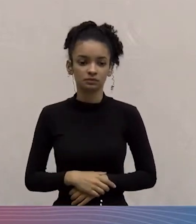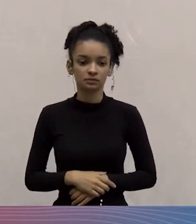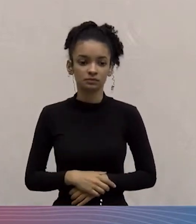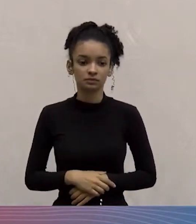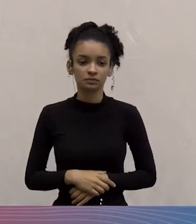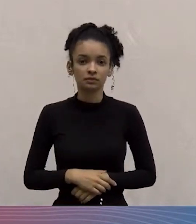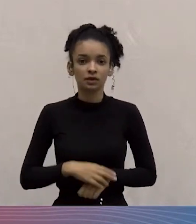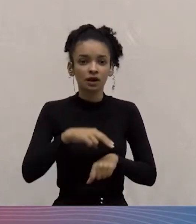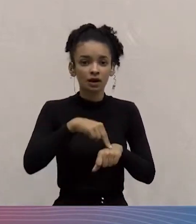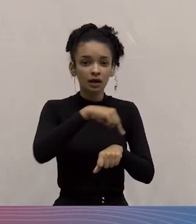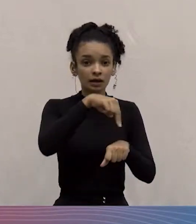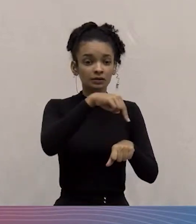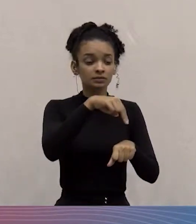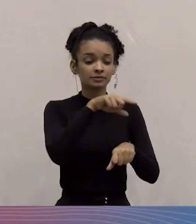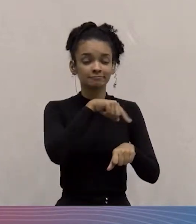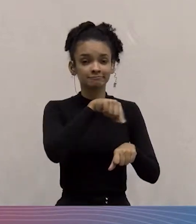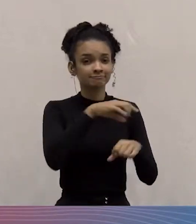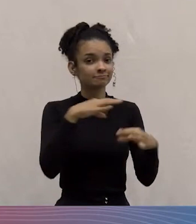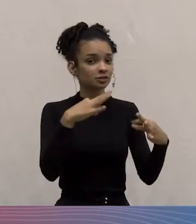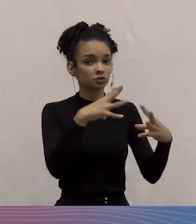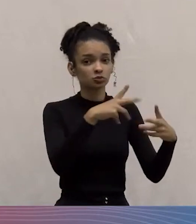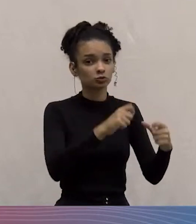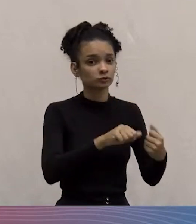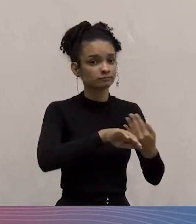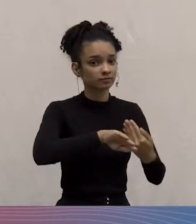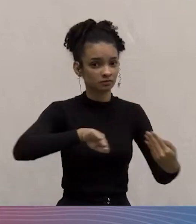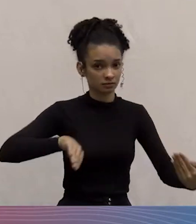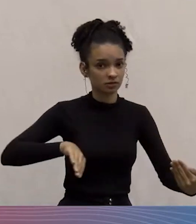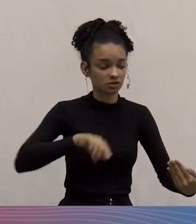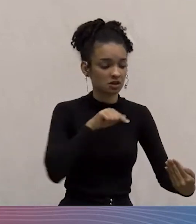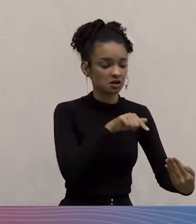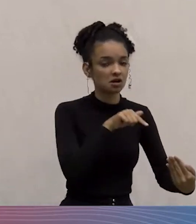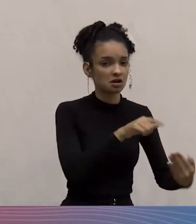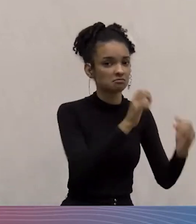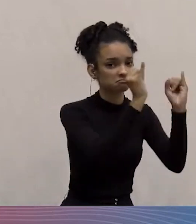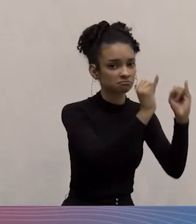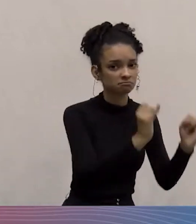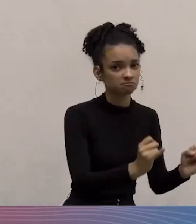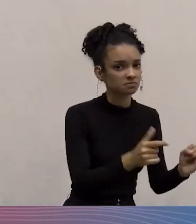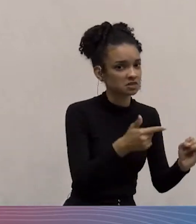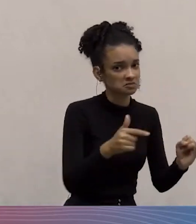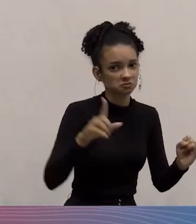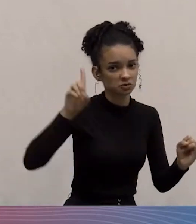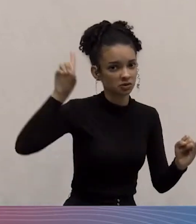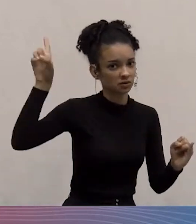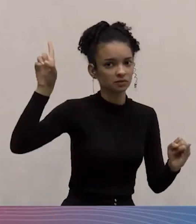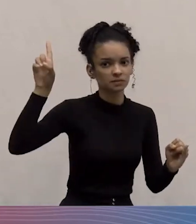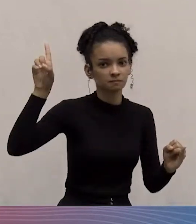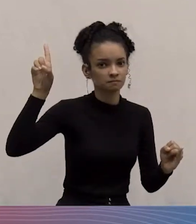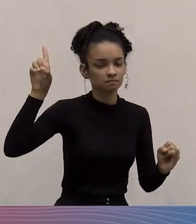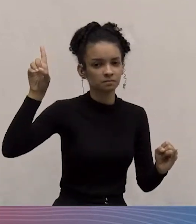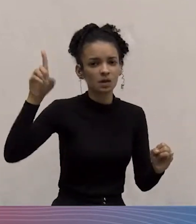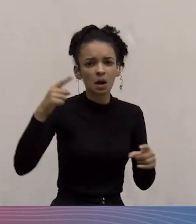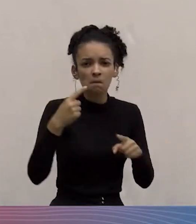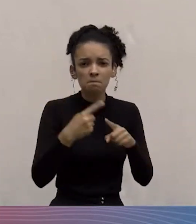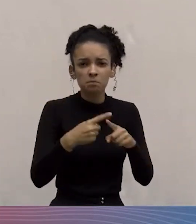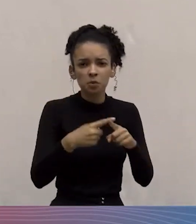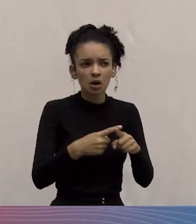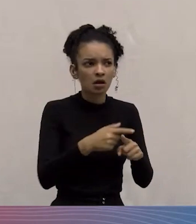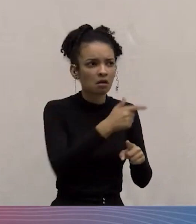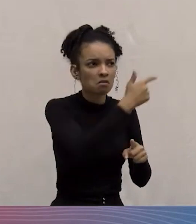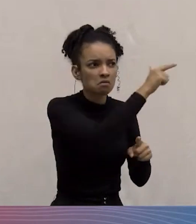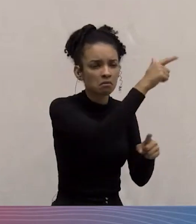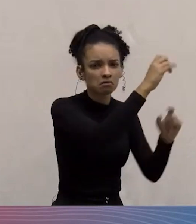As nações eram todas pagãs, todas estavam sem Deus, pois os ídolos